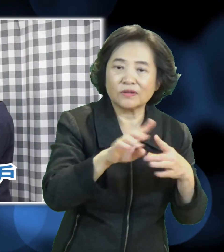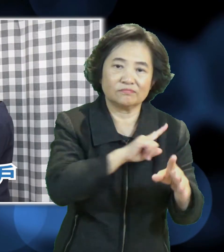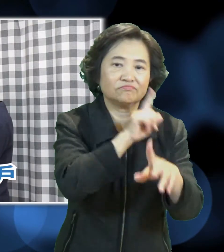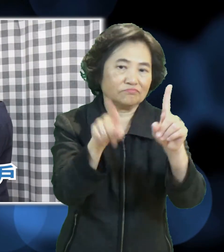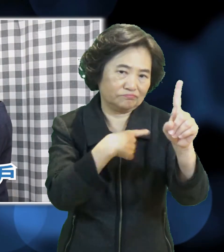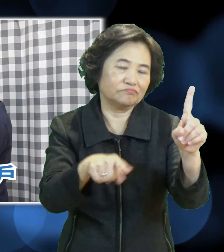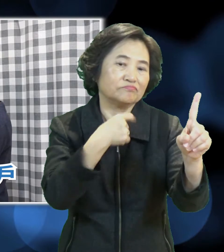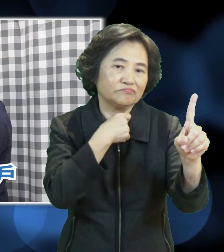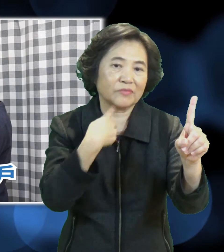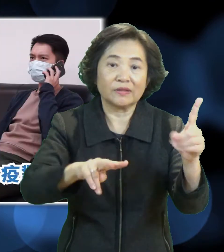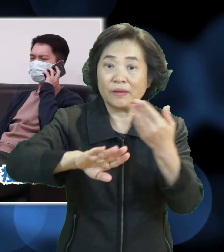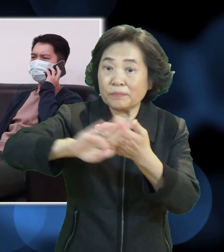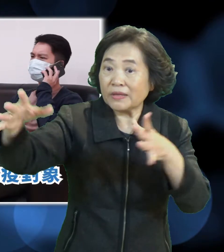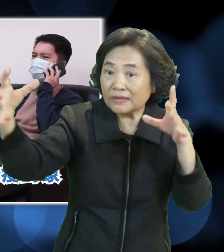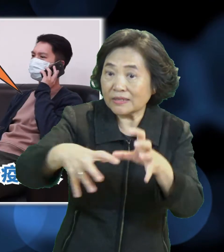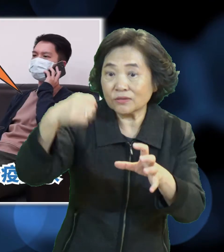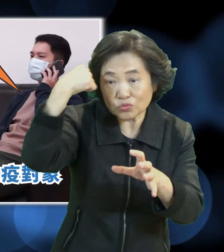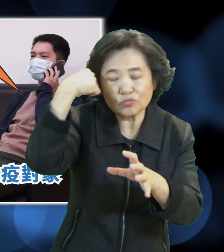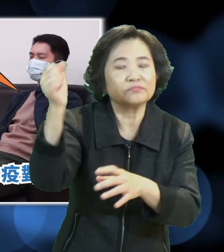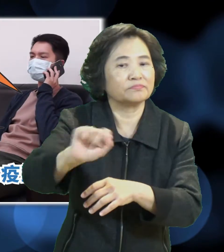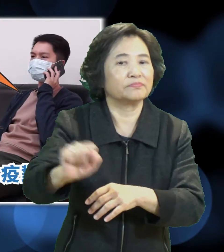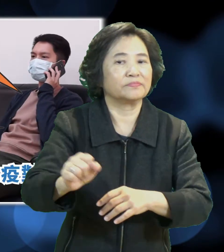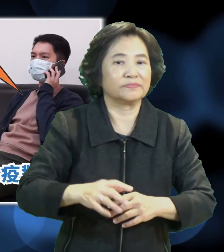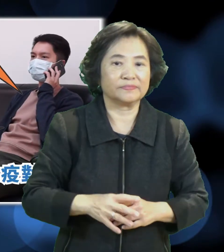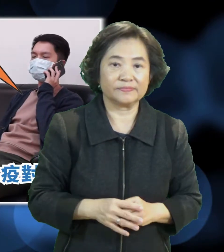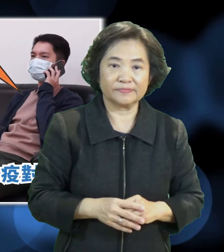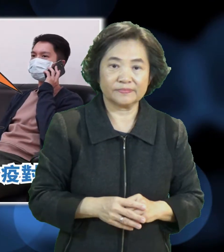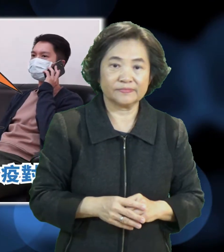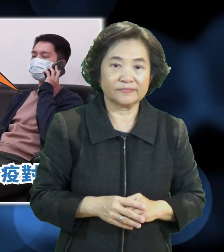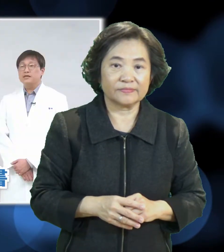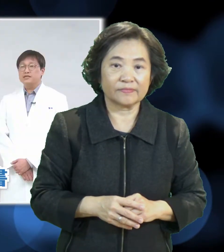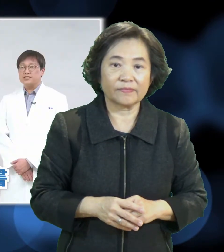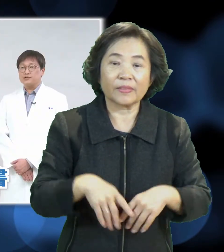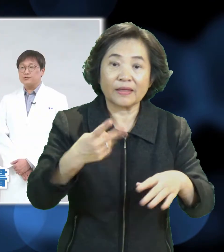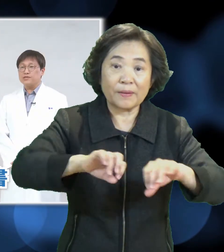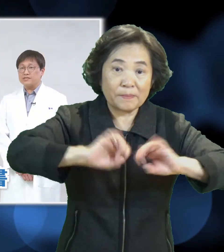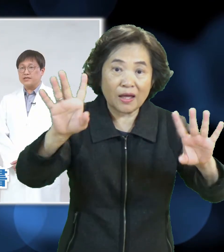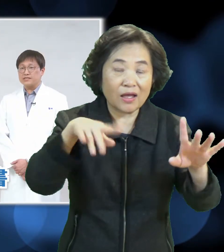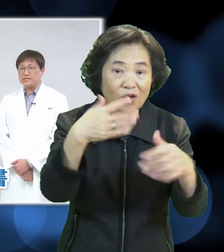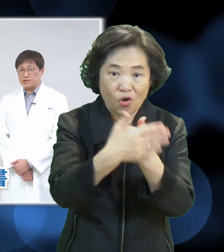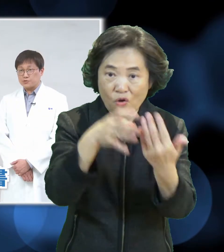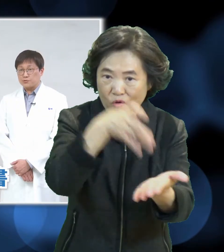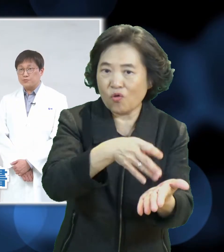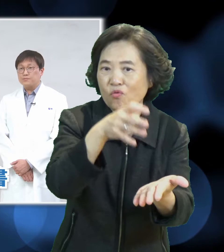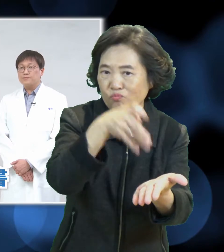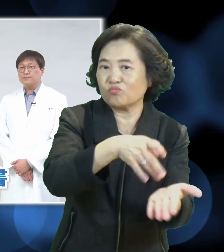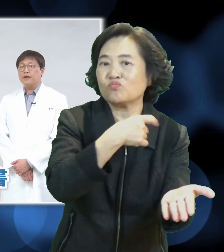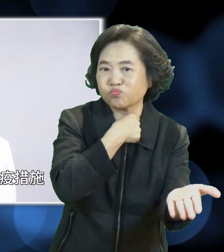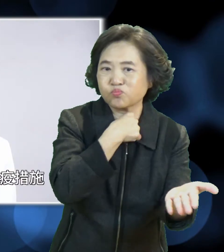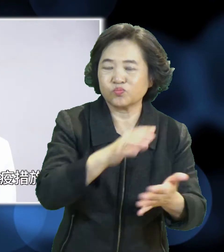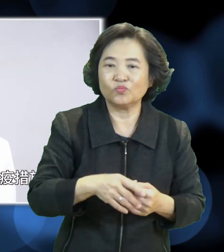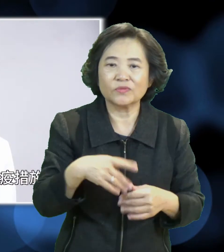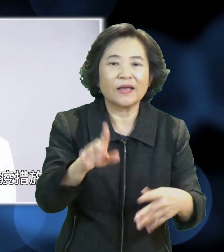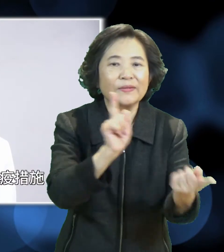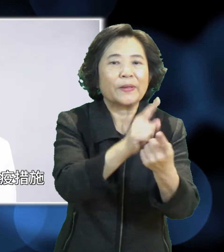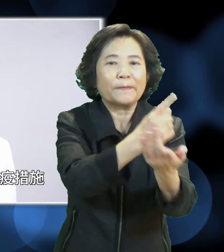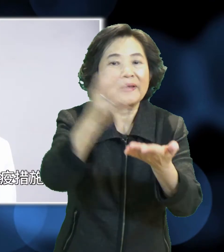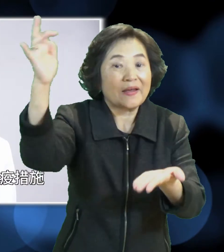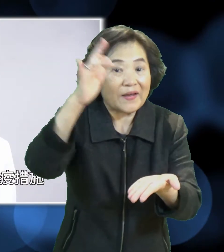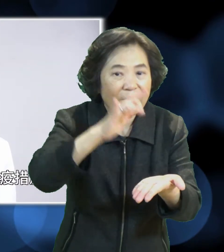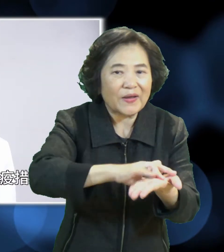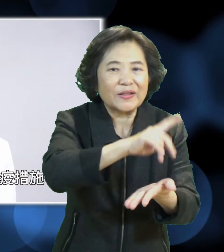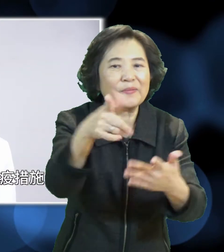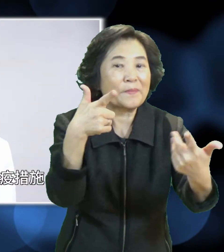充个居家人政府，无法做唔得就非居家检疫的对象。同时，他们写切结束，感谢所有你